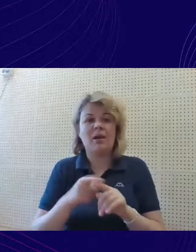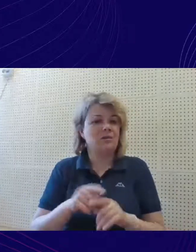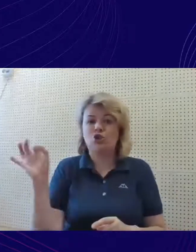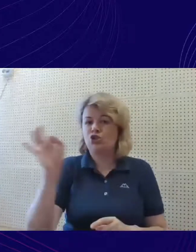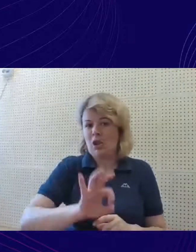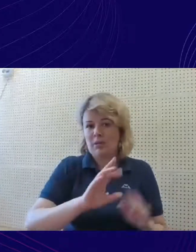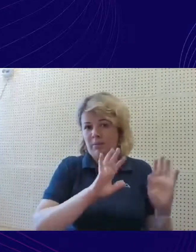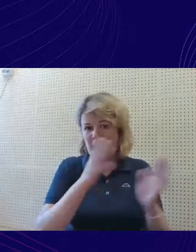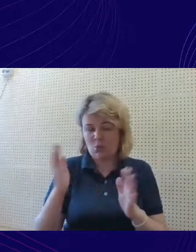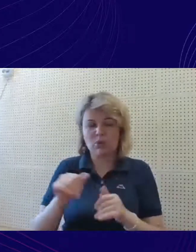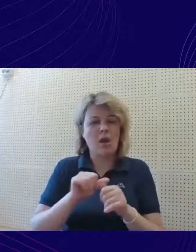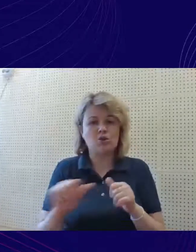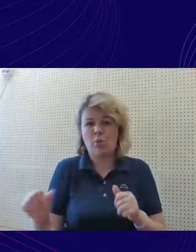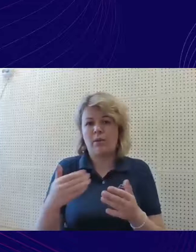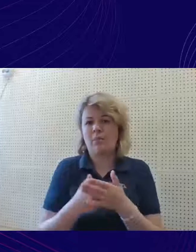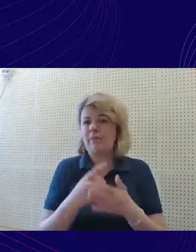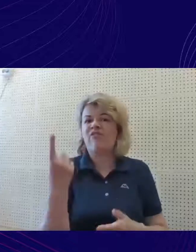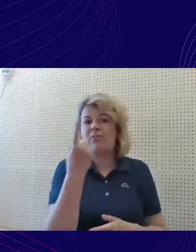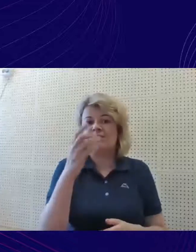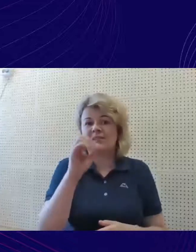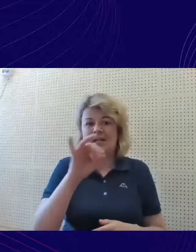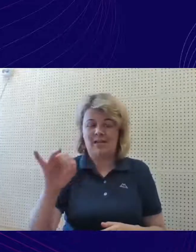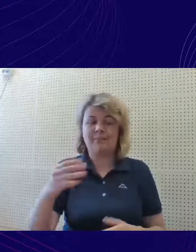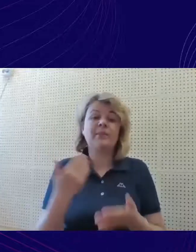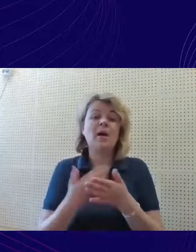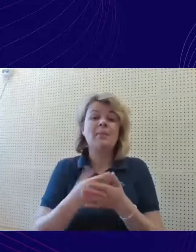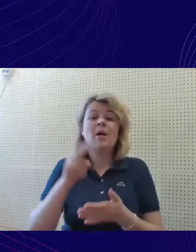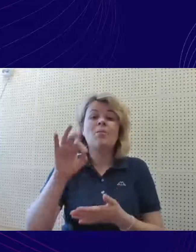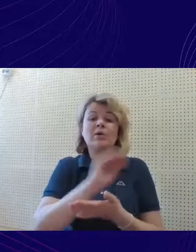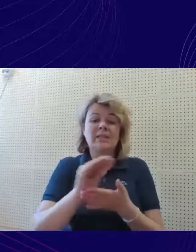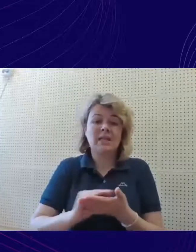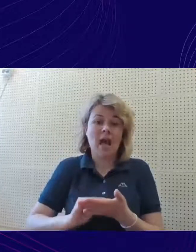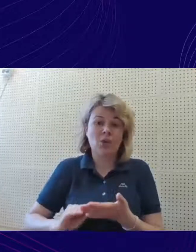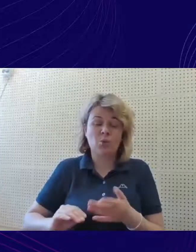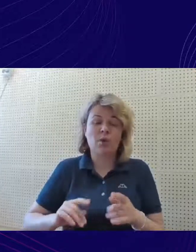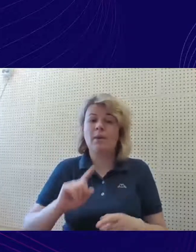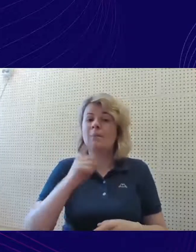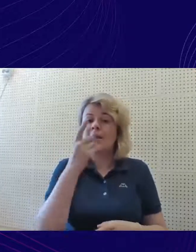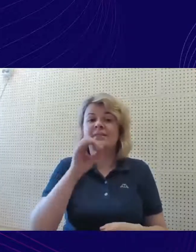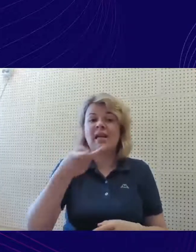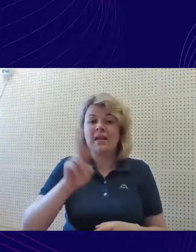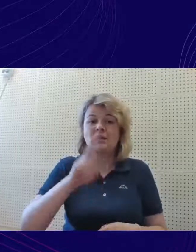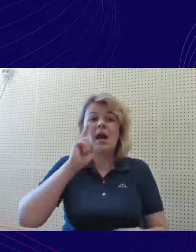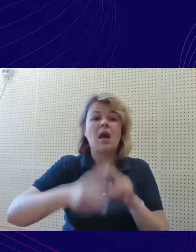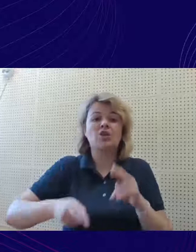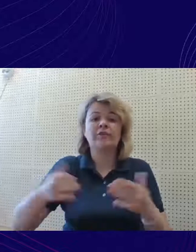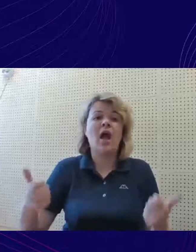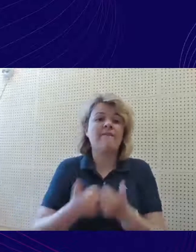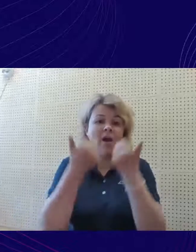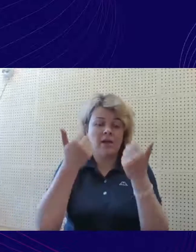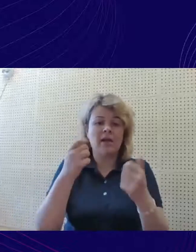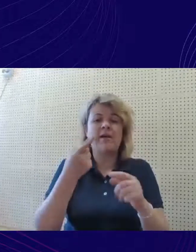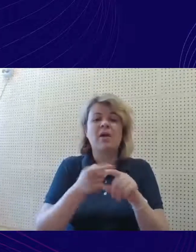особенно в какой-нибудь первой серии. Допустим, по сценарию первая серия заканчивалась аварией, в которой